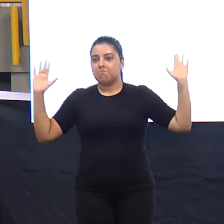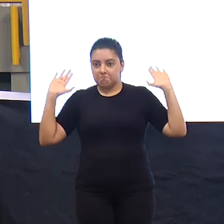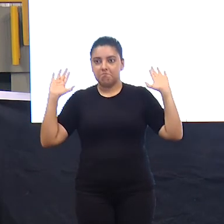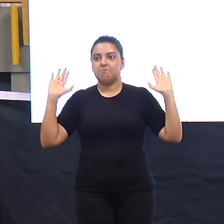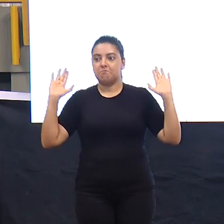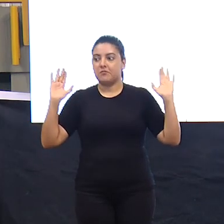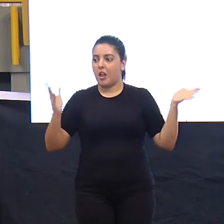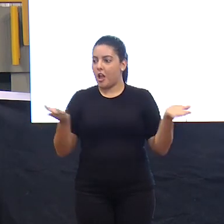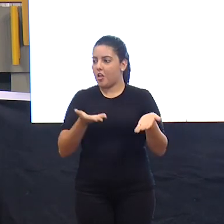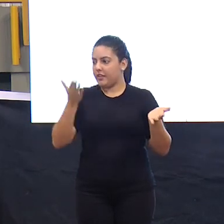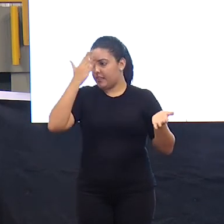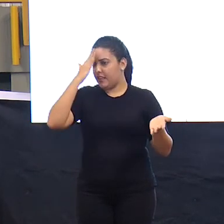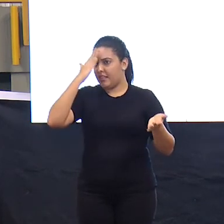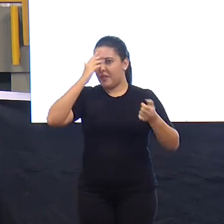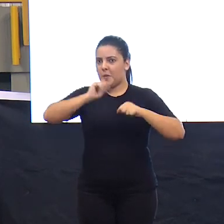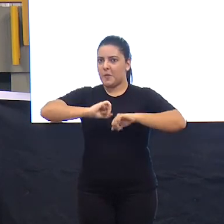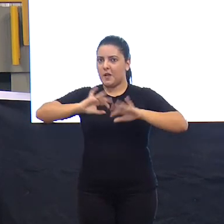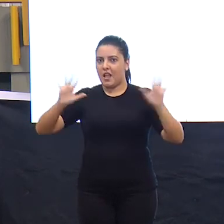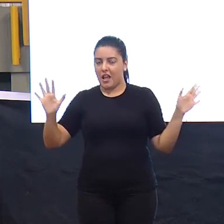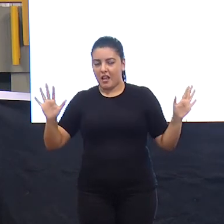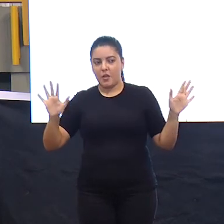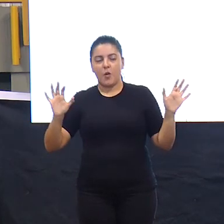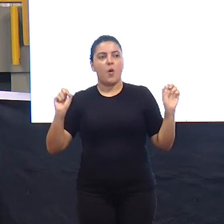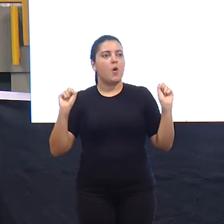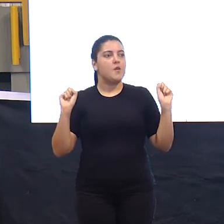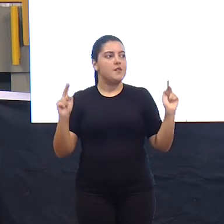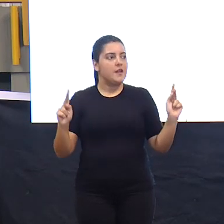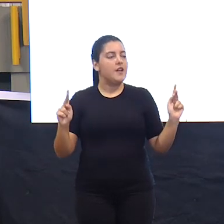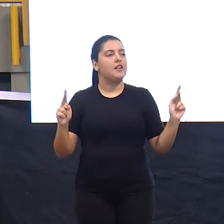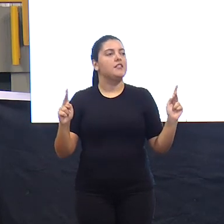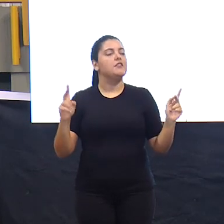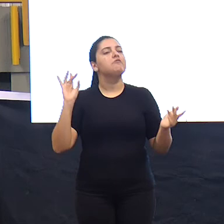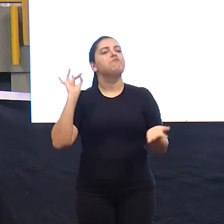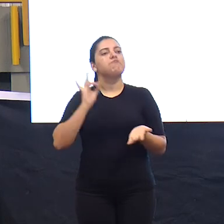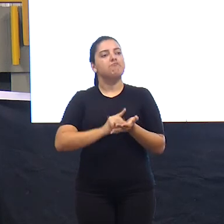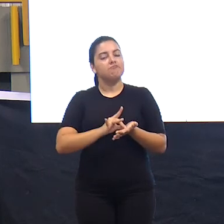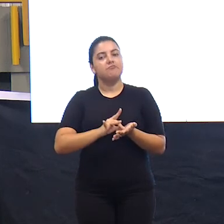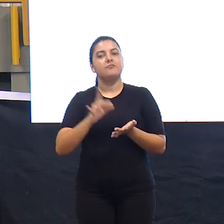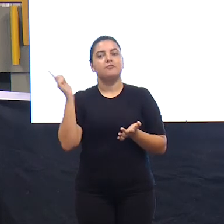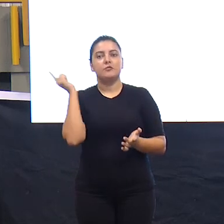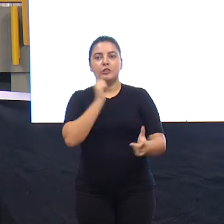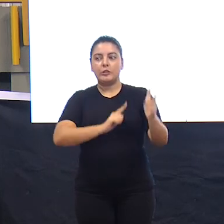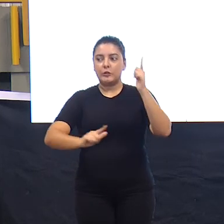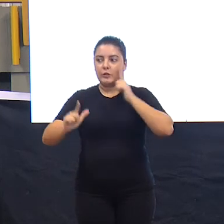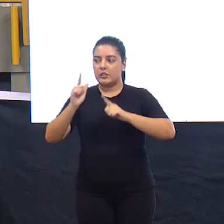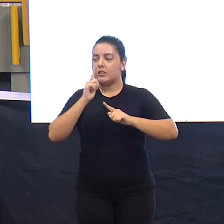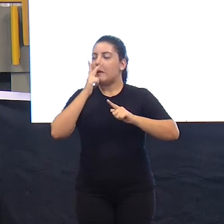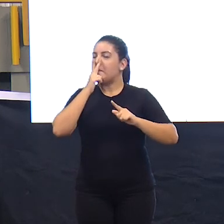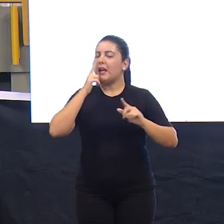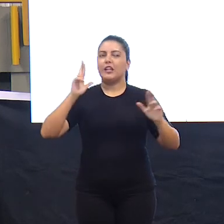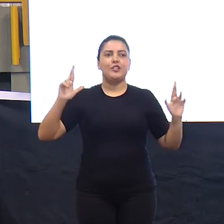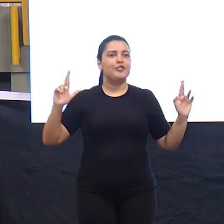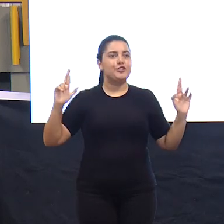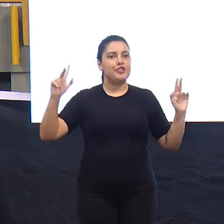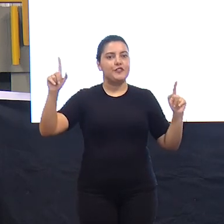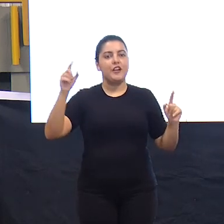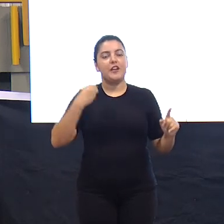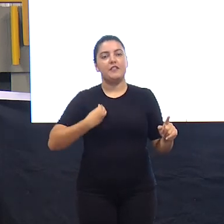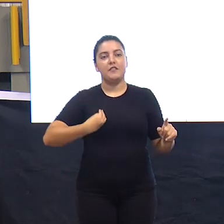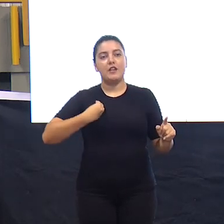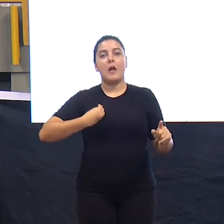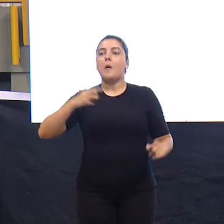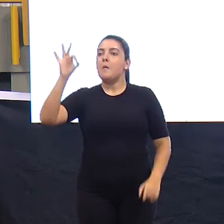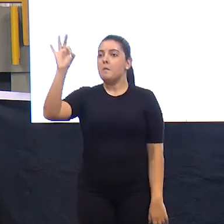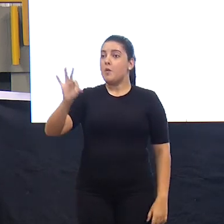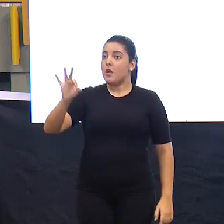não? Que massa, né? Espero que tenha realmente feito uma grande diferença, porque